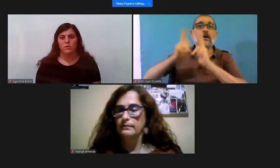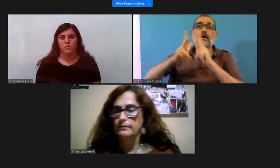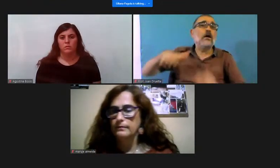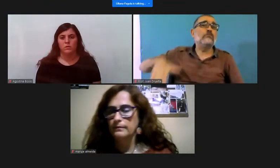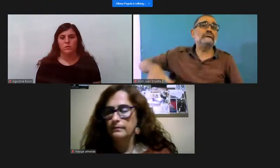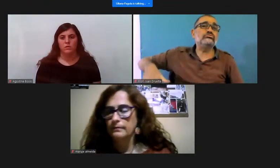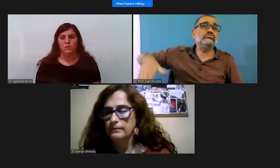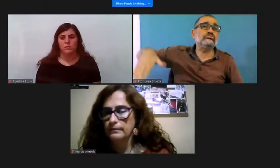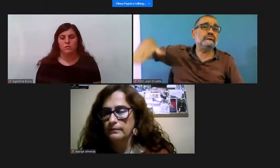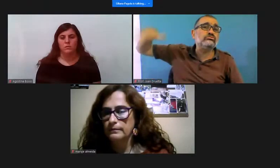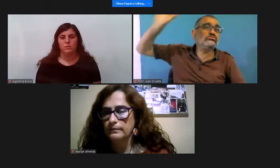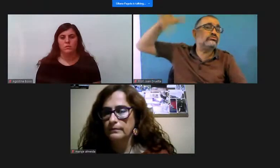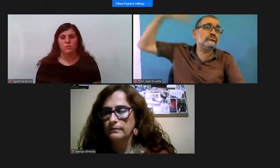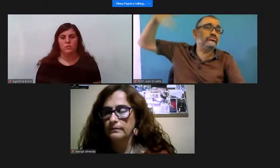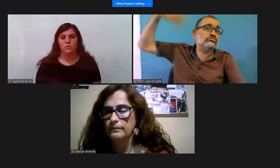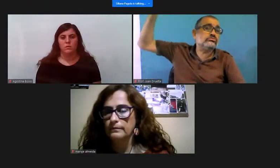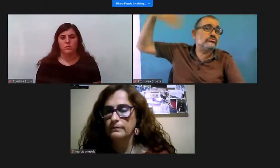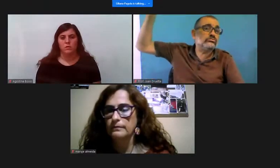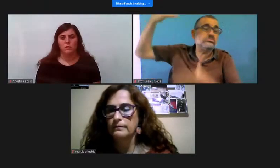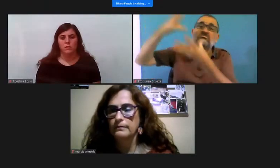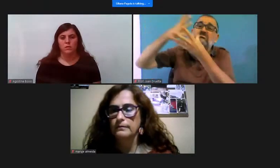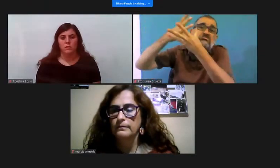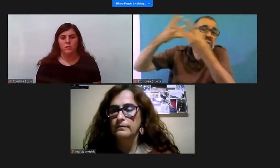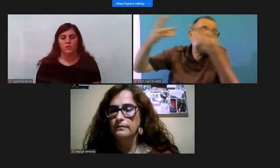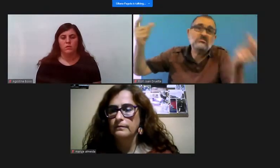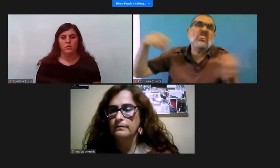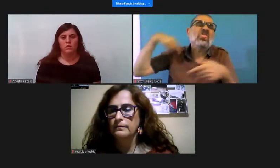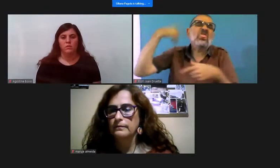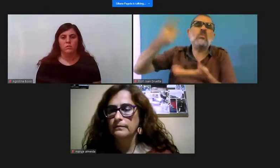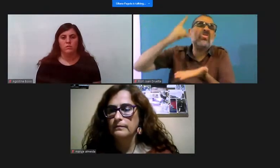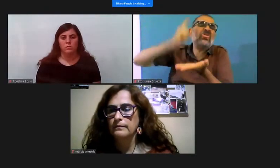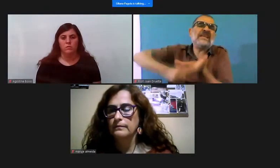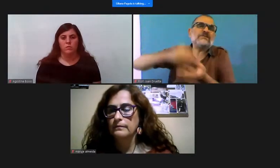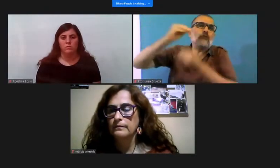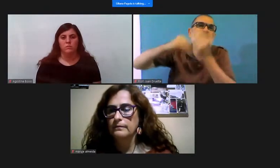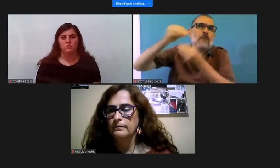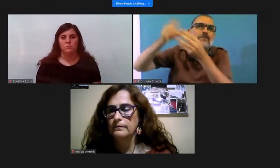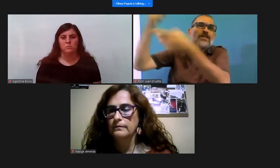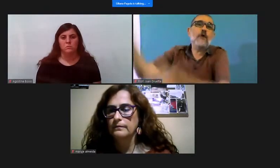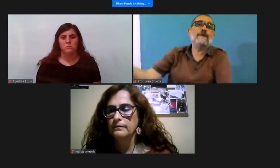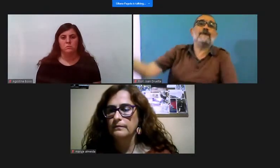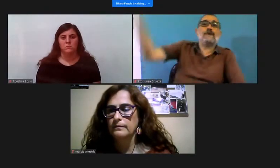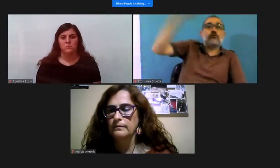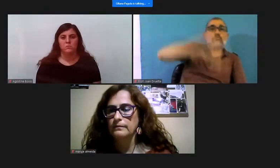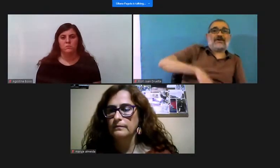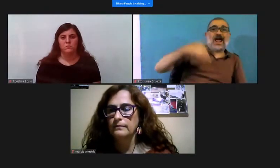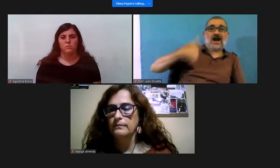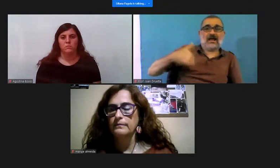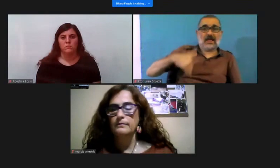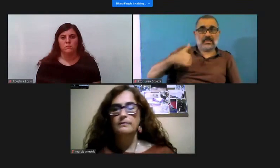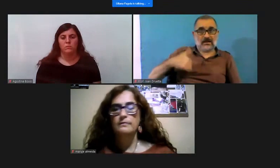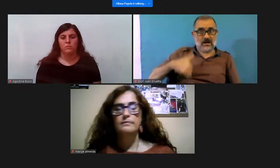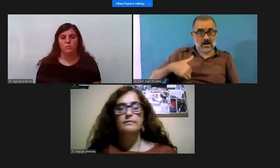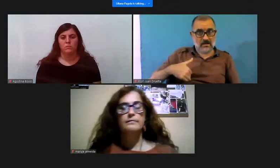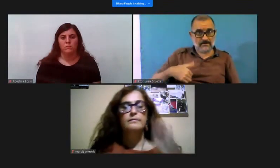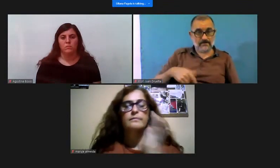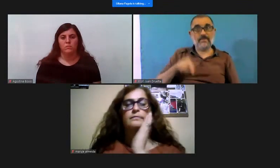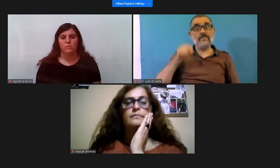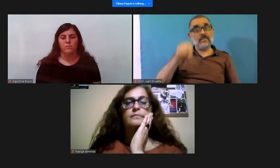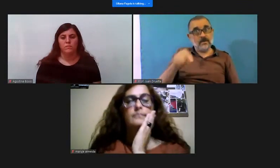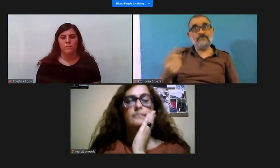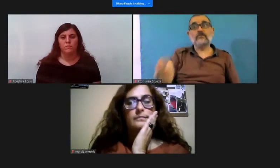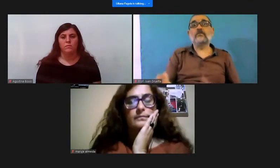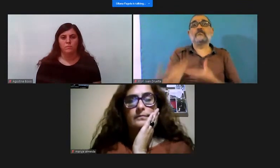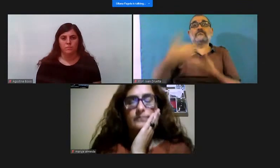estudió Libras, que es la lengua de señas de Brasil, y creció allá. Cuando terminó sus estudios con su